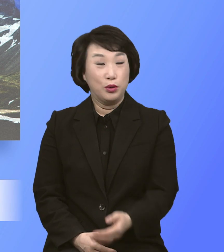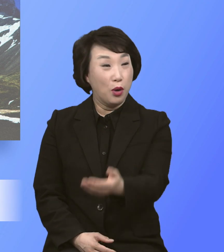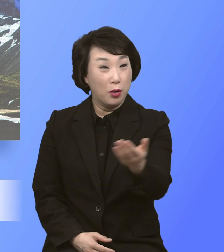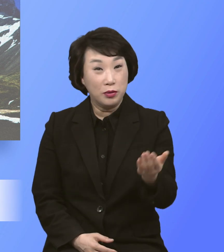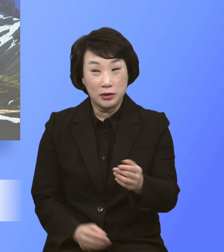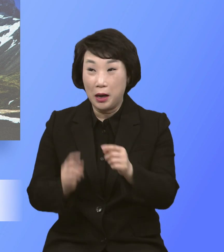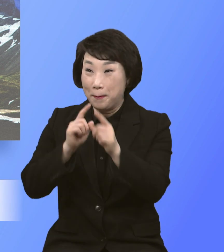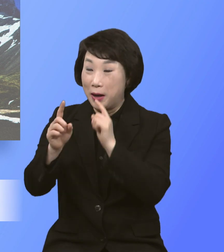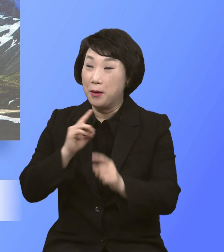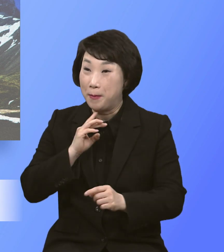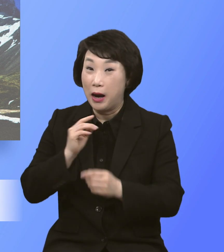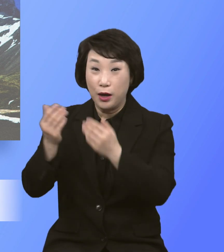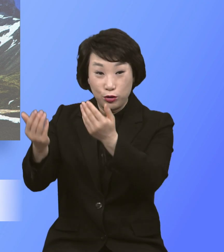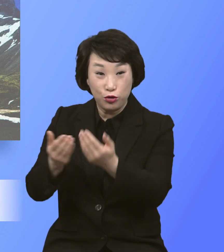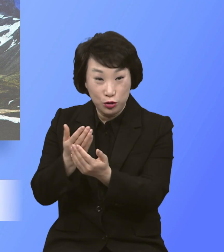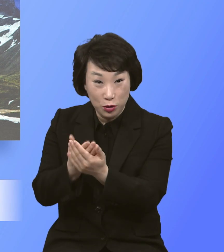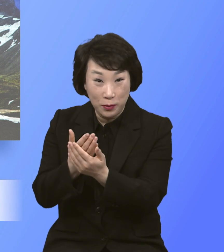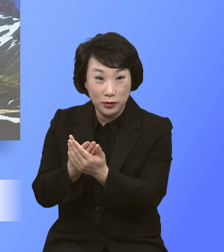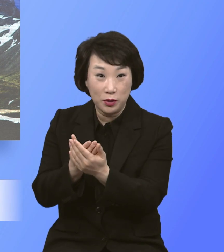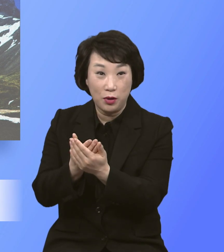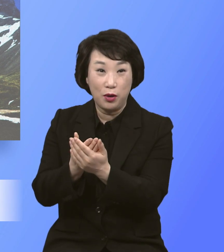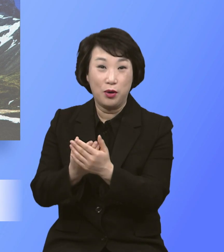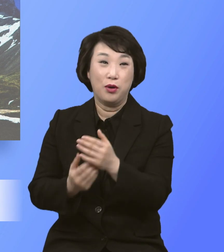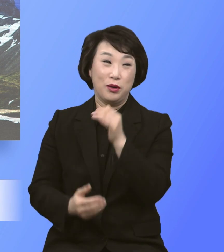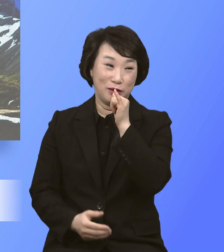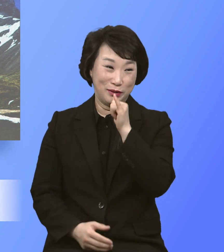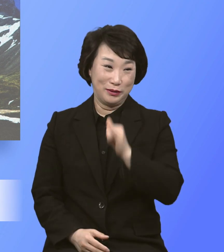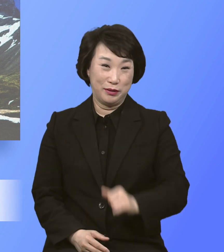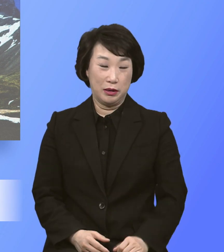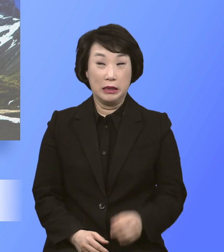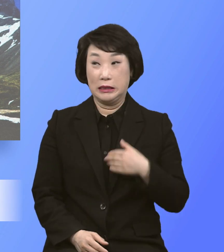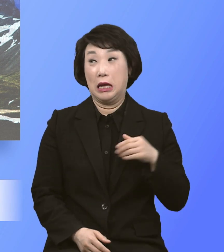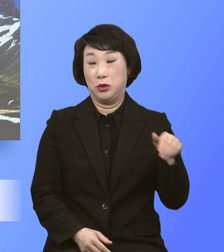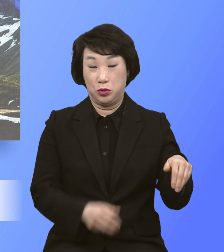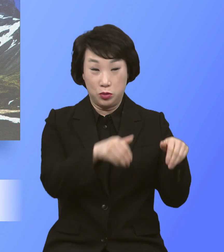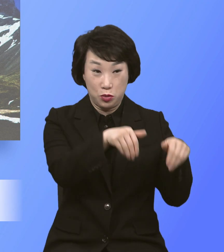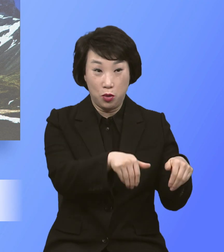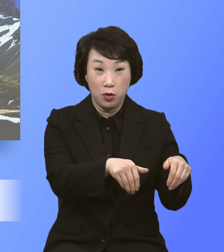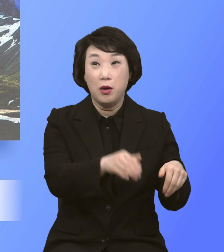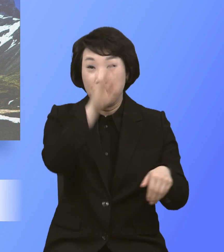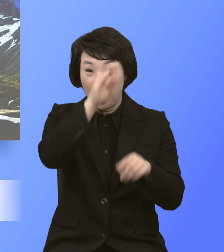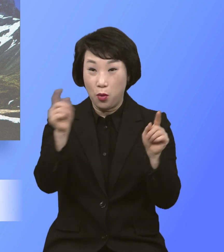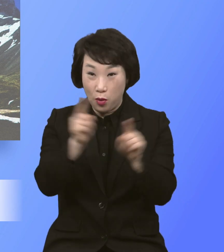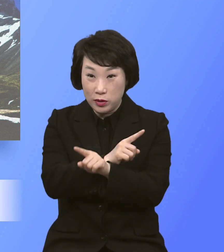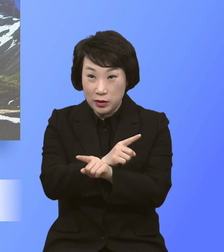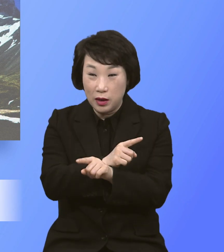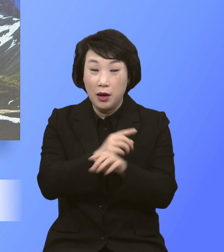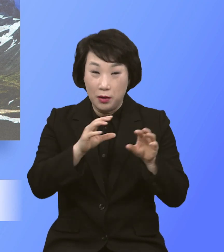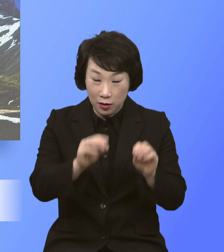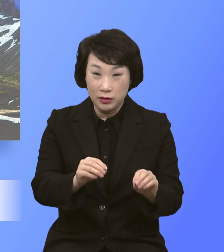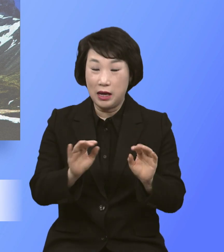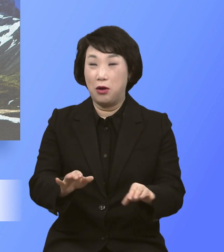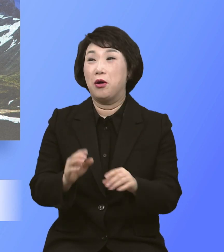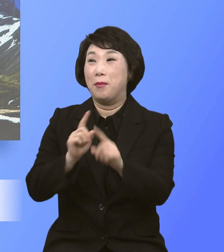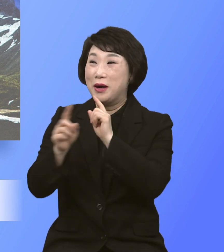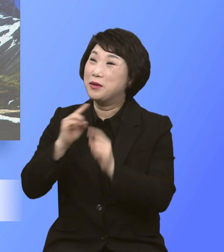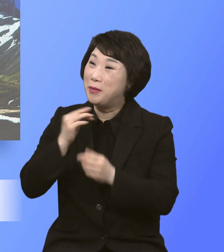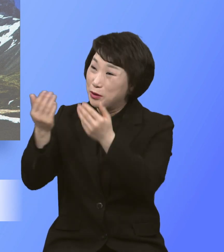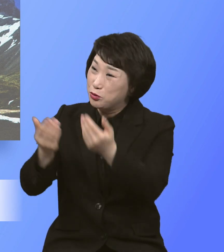여기서 말씀으로만 하옵소서. 내 하인이 나섰다고 말씀으로만 하옵소서.